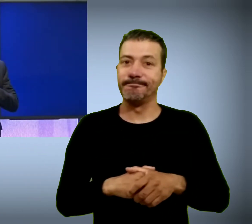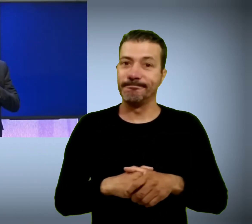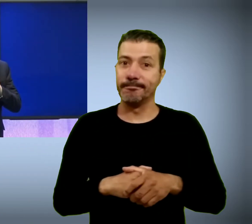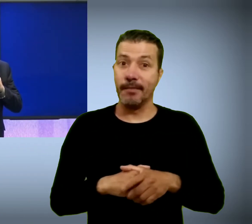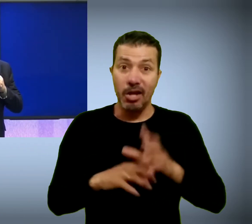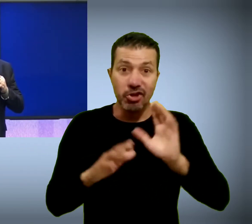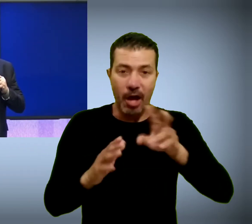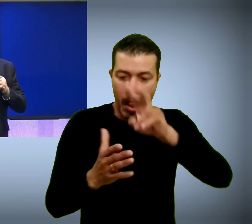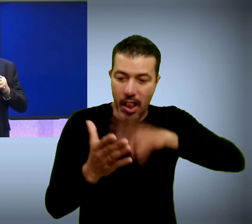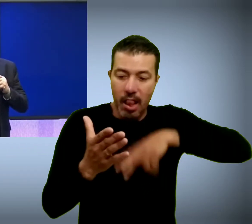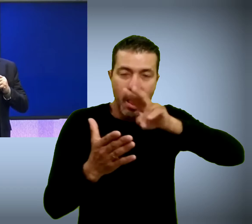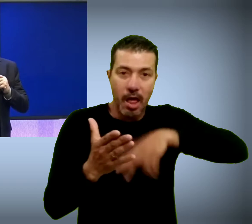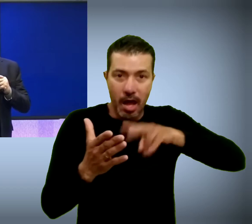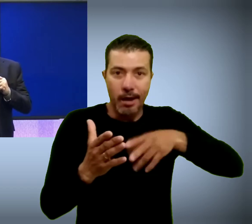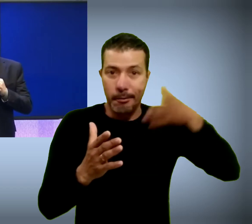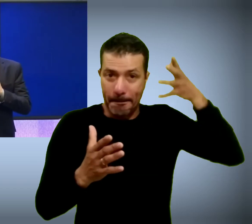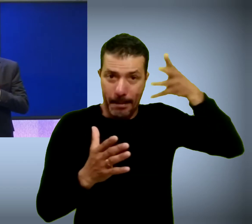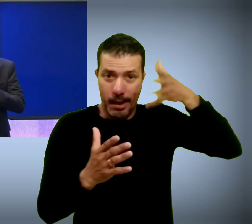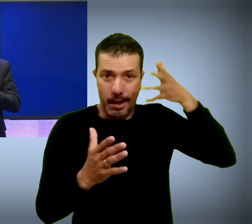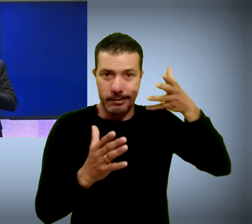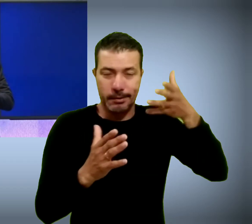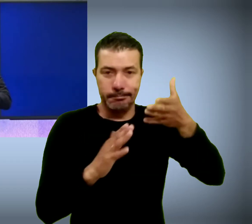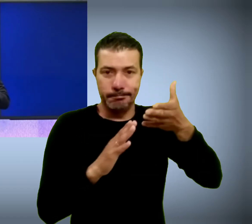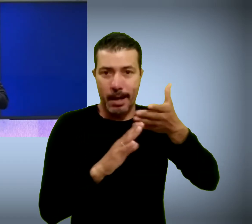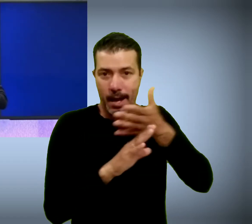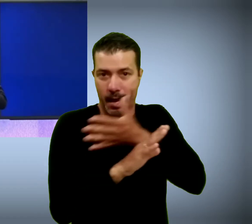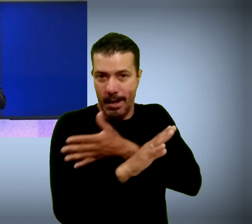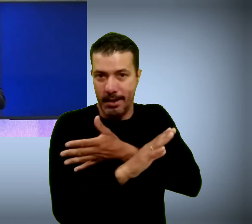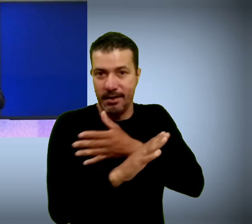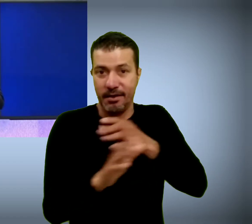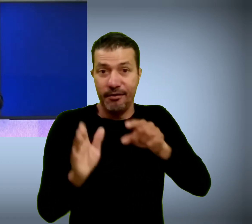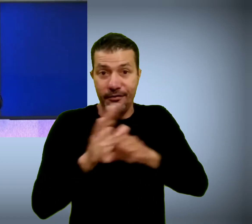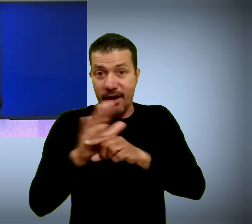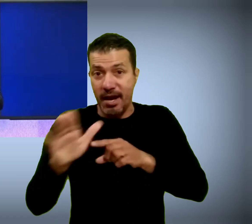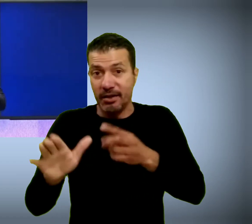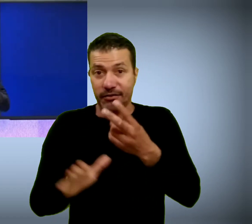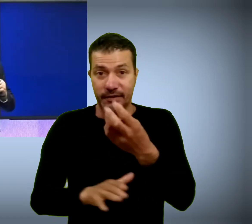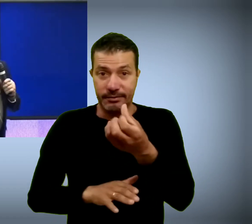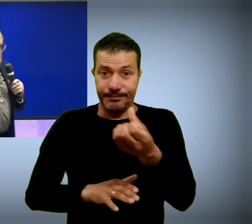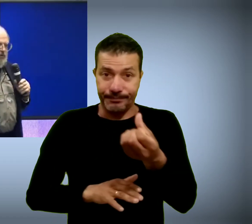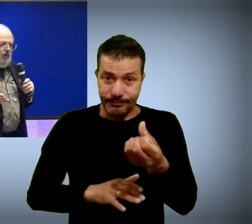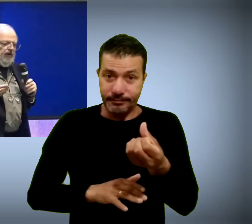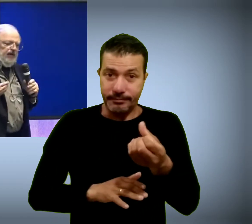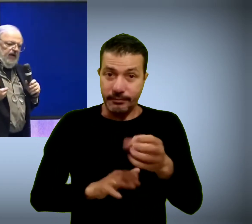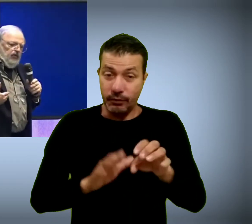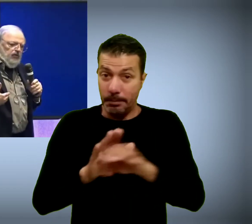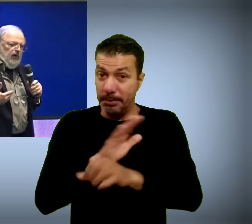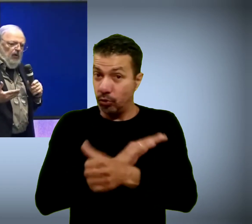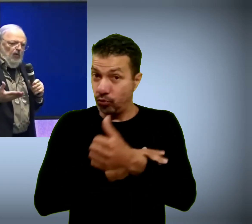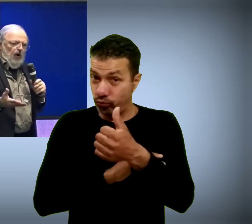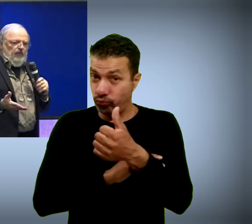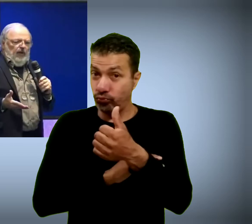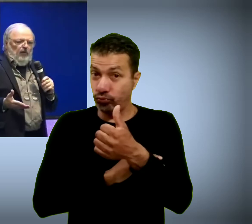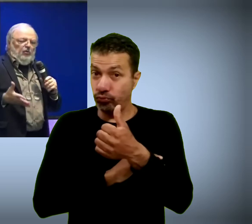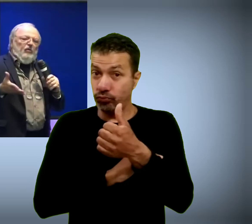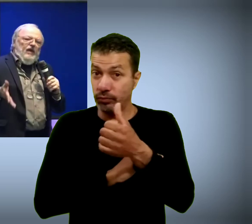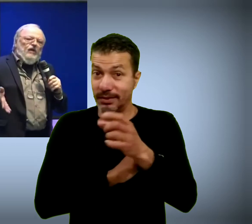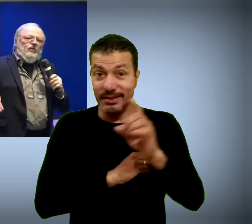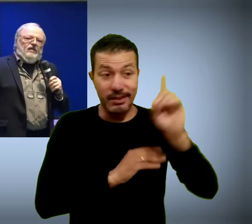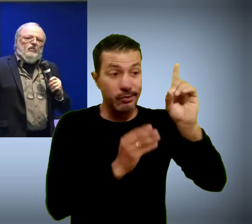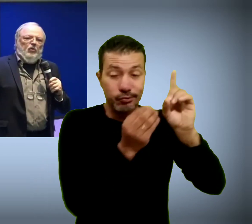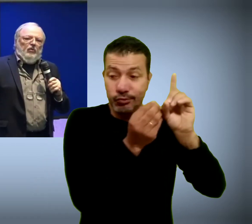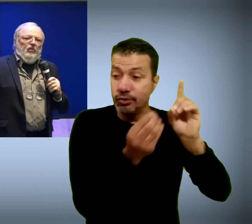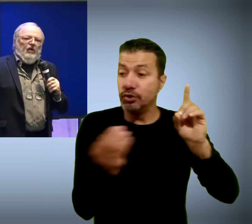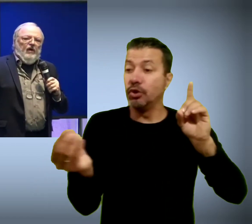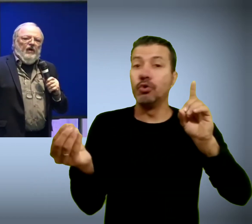a gente já leu em palestras passadas o verso 26 do capítulo 1, onde Deus deu ao homem o